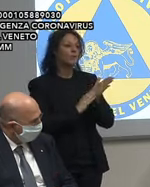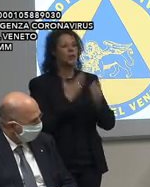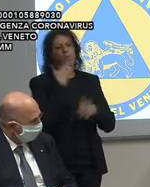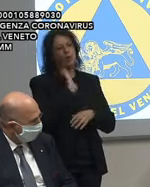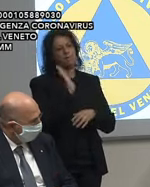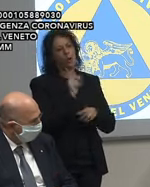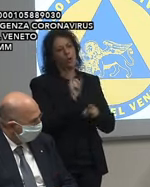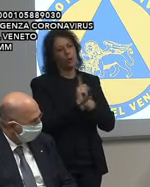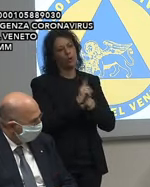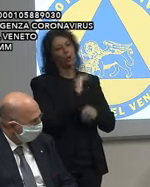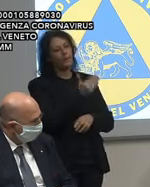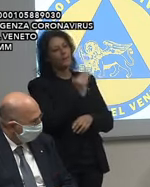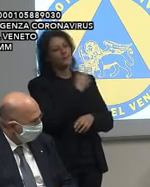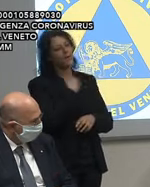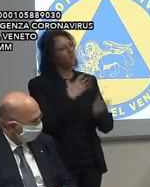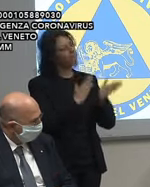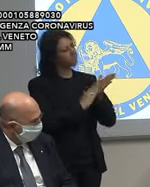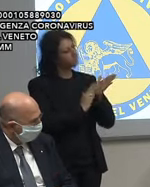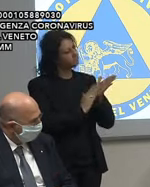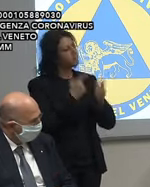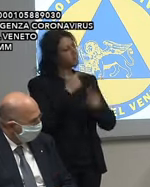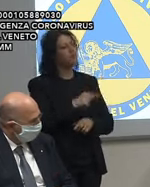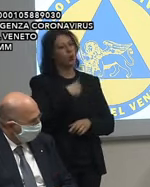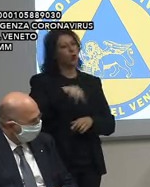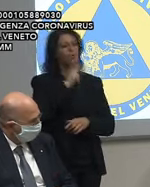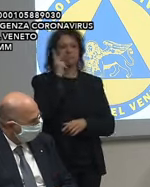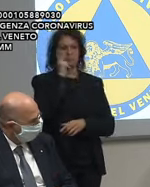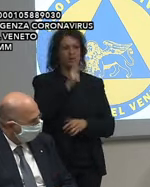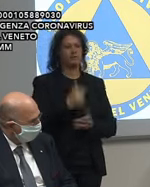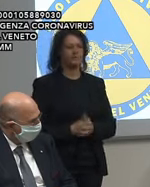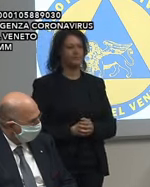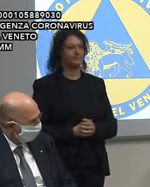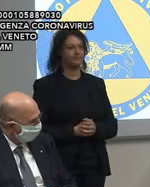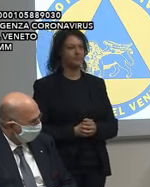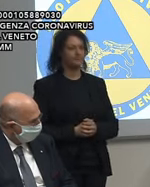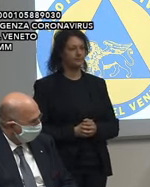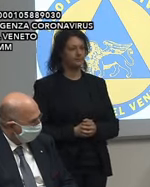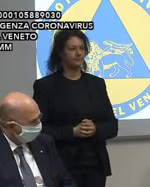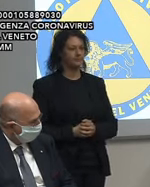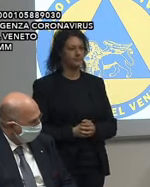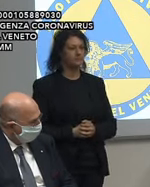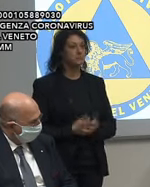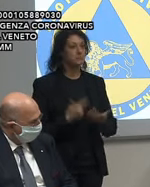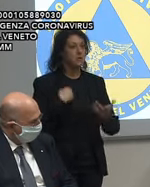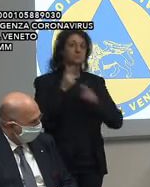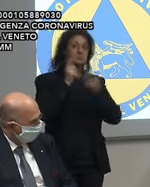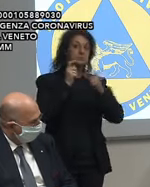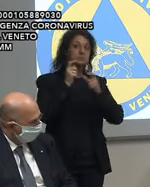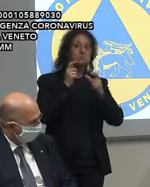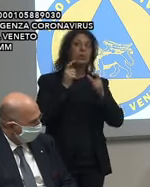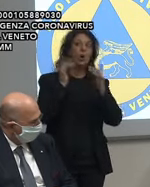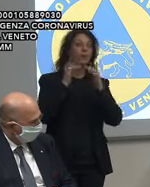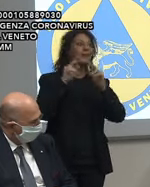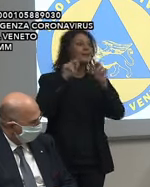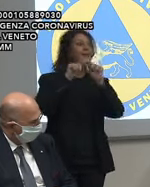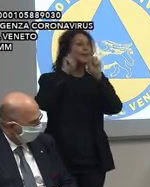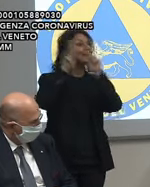insomma. Però siamo stati bravi. E quando parlo con i miei amici a livello anche internazionale, abbiamo fatto una